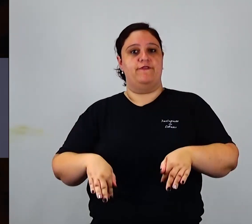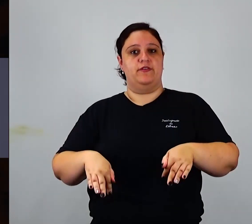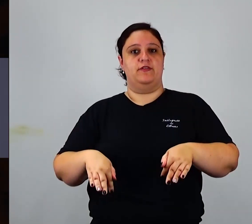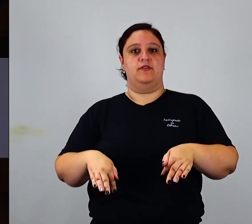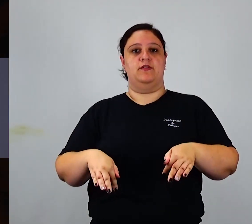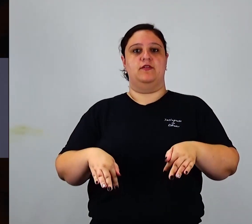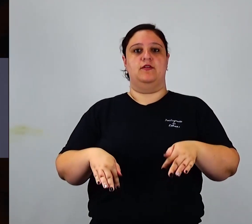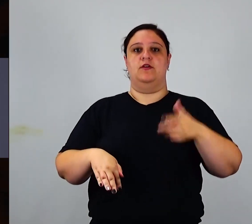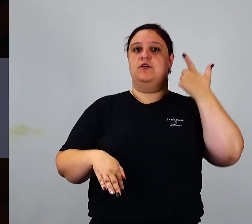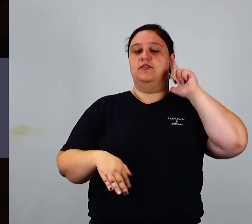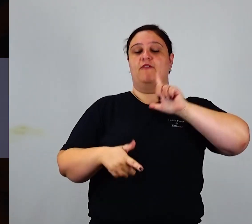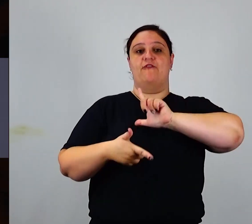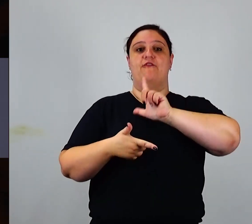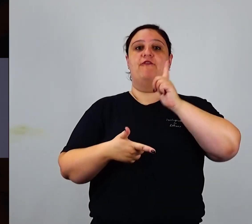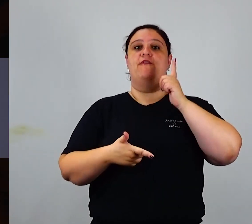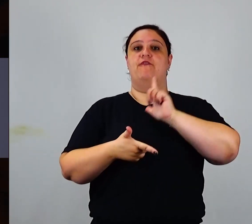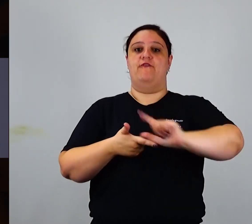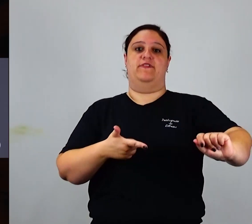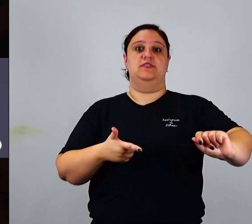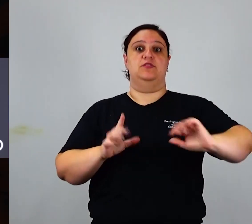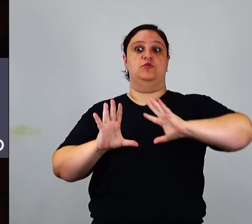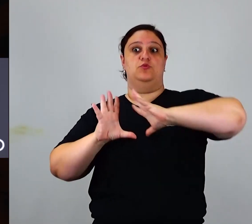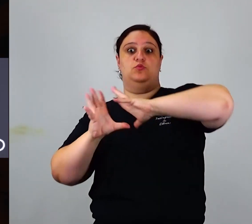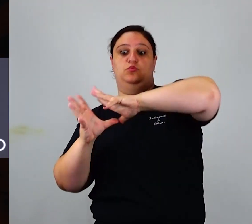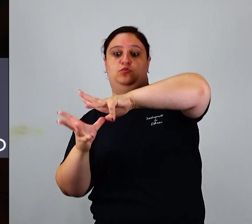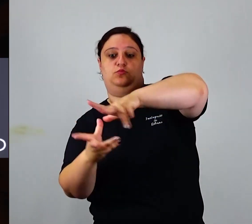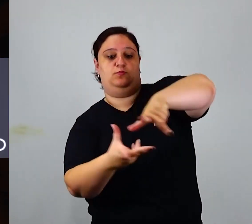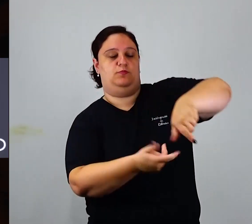será vencedor sobre tudo e sobre todos.